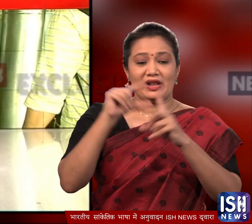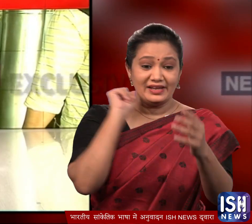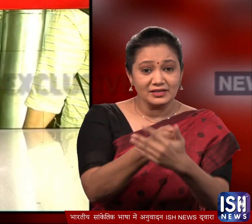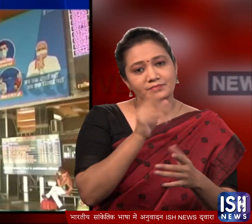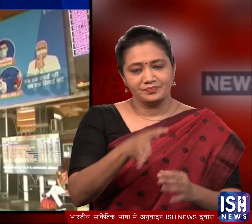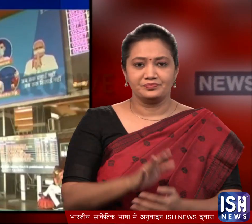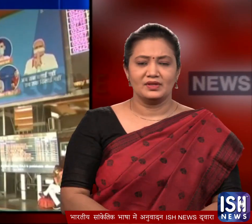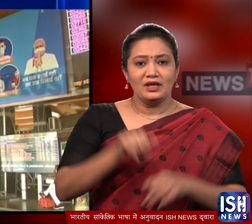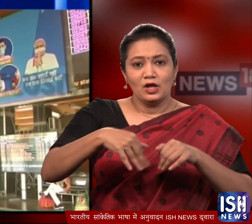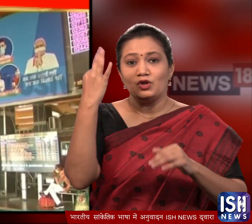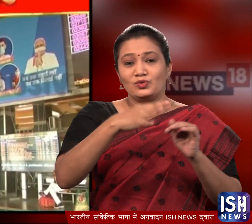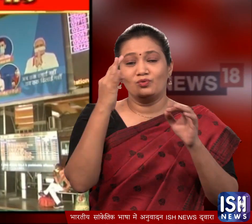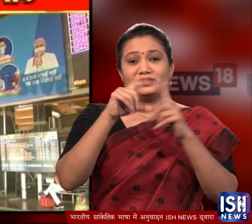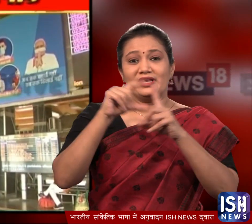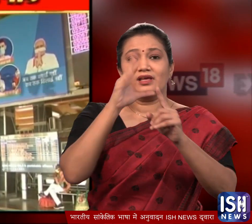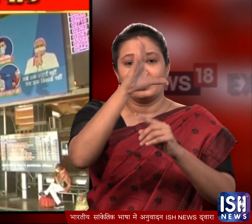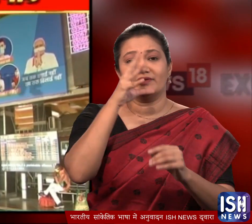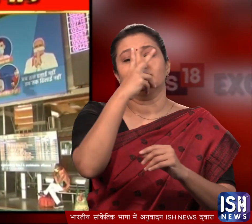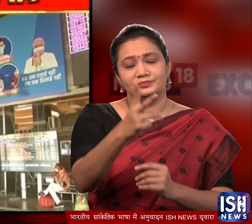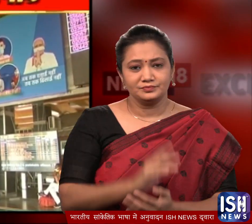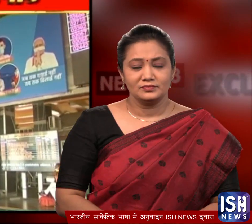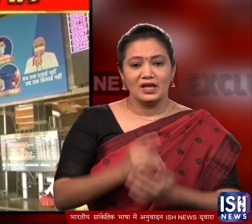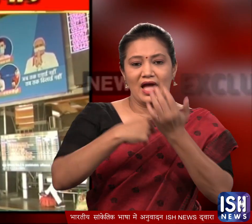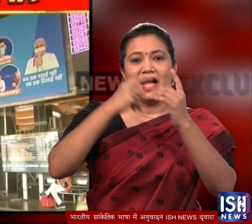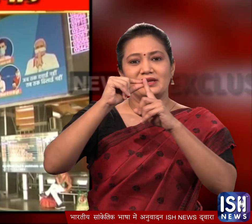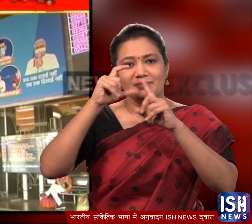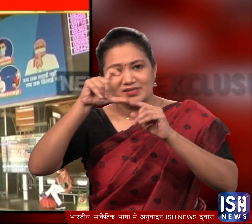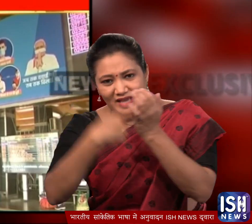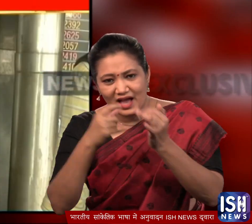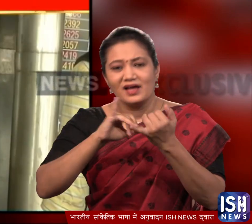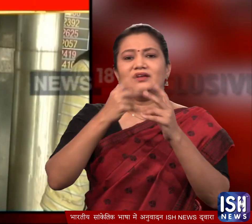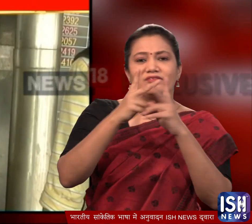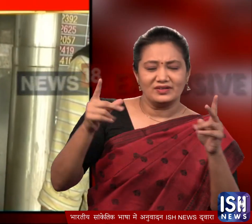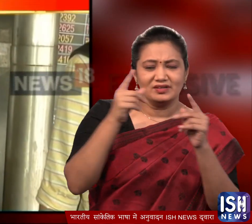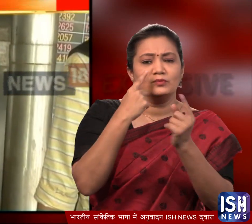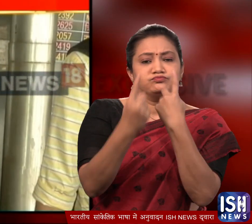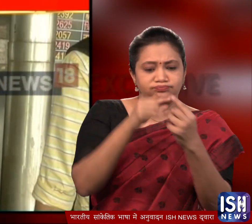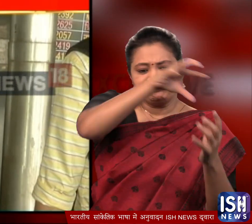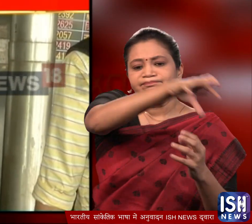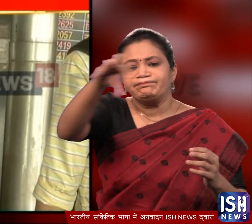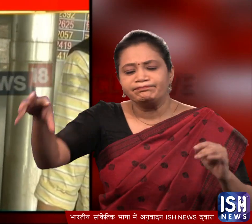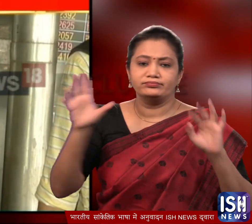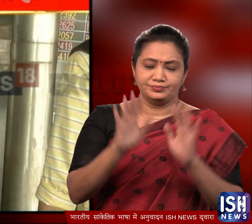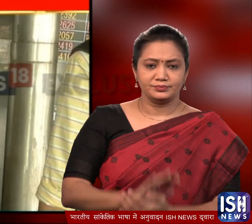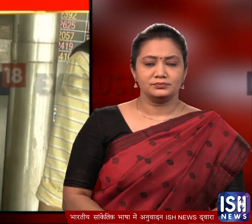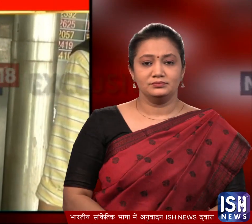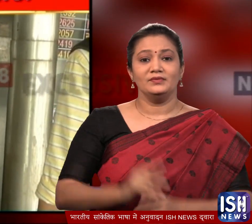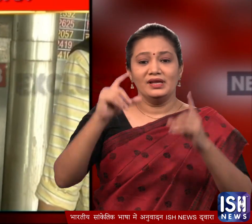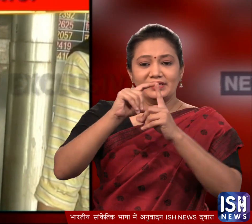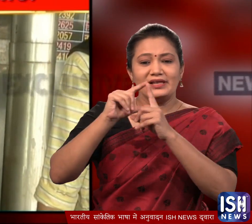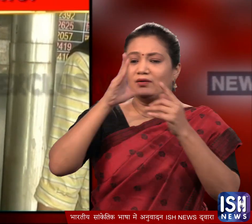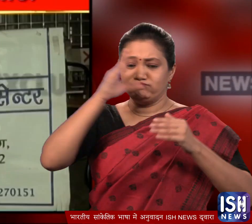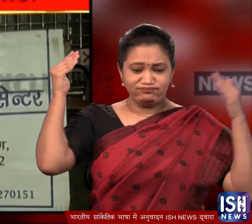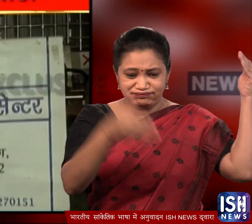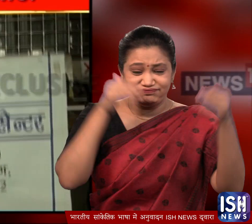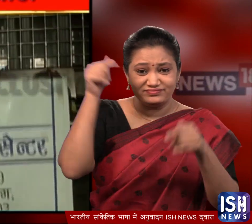रहे हैं, जिसकी एक तस्वीर नई दिल्ली रेलवे स्टेशन से सामने आई, जहां आरटी-पीसीआर और रैपिड एंटीजन टेस्ट के लिए खास काउंटर बनाए गए। इन काउंटर पर